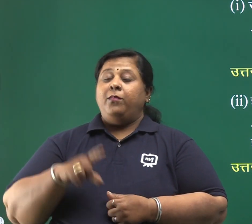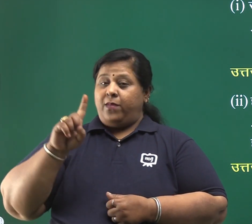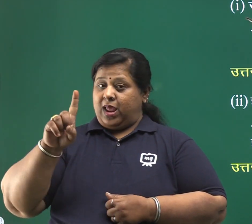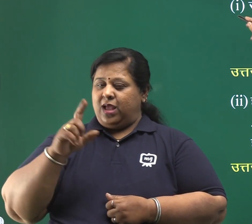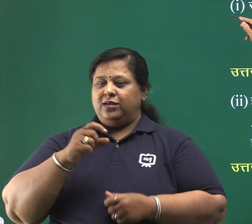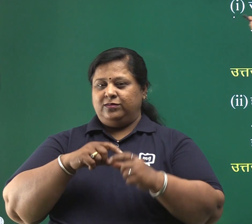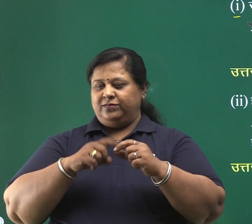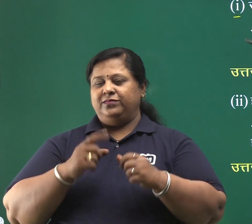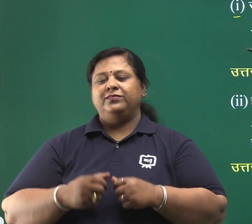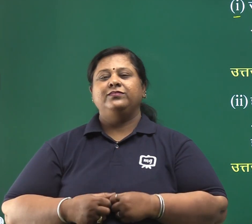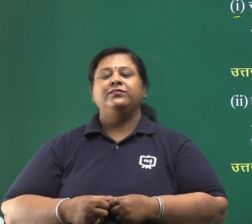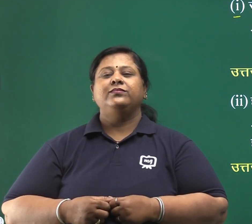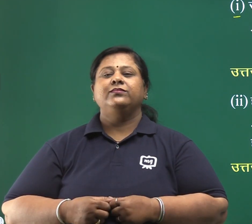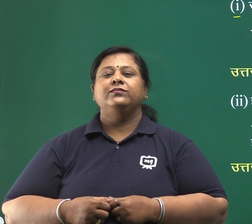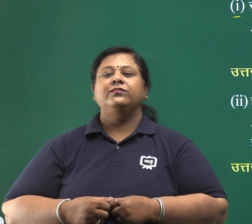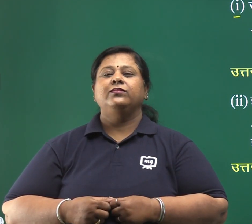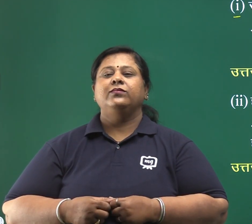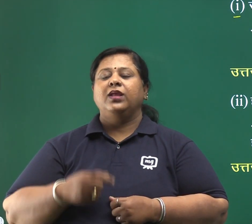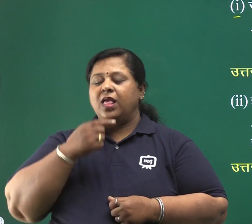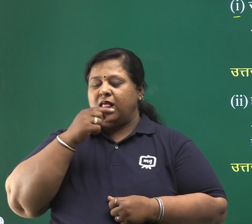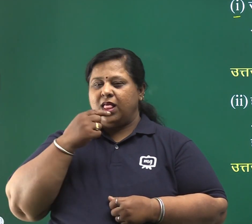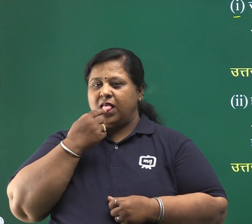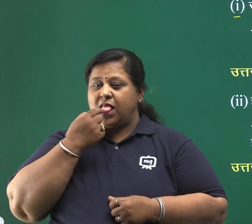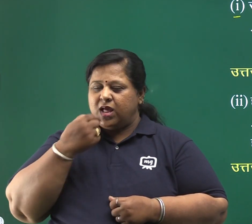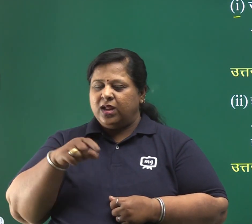पहला सवाल, रक्त के